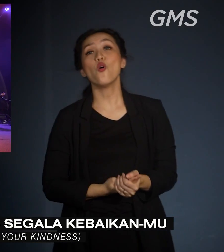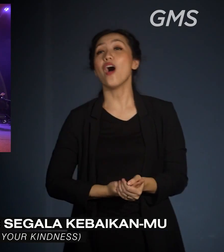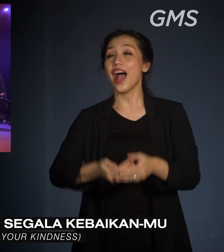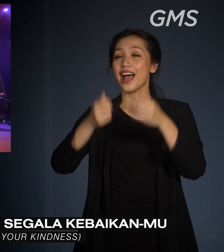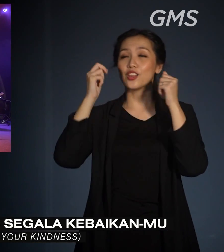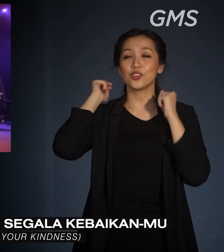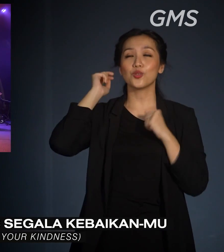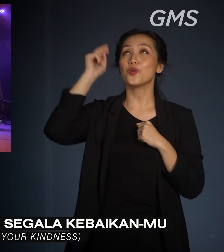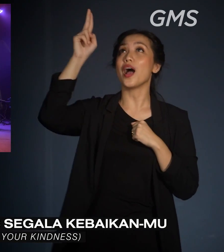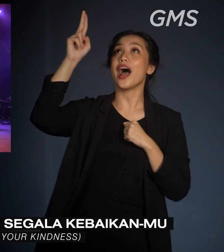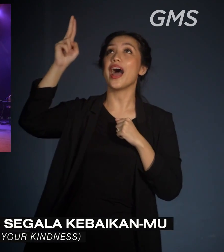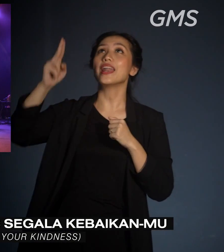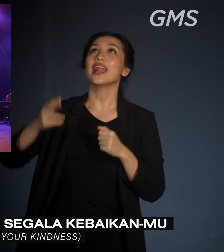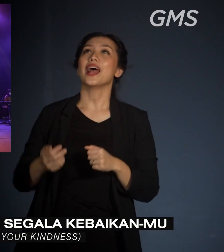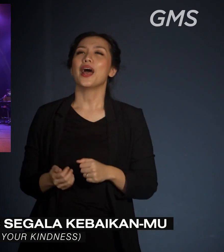segala